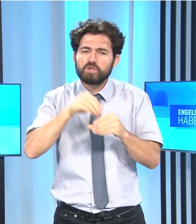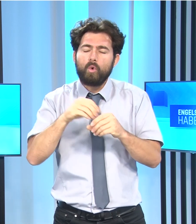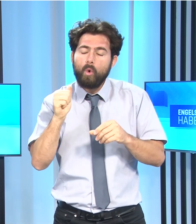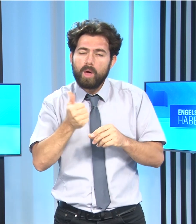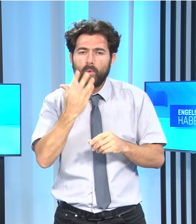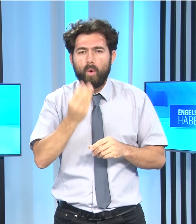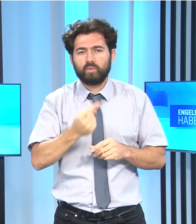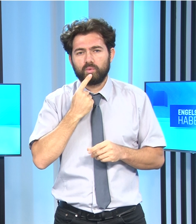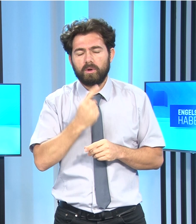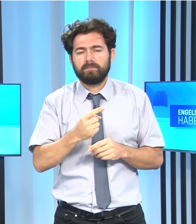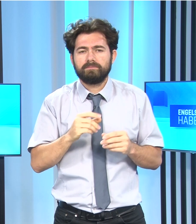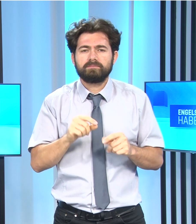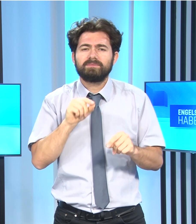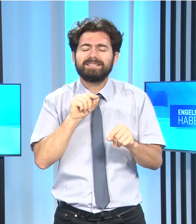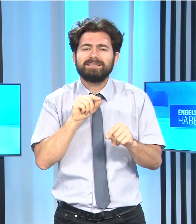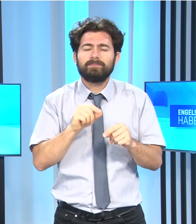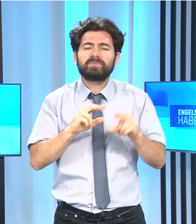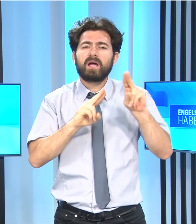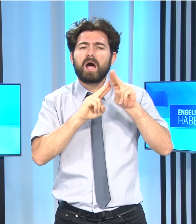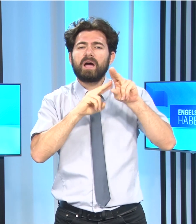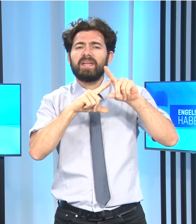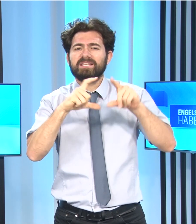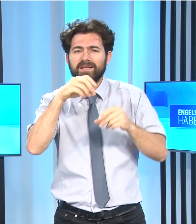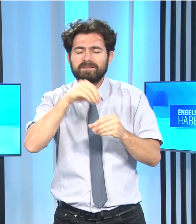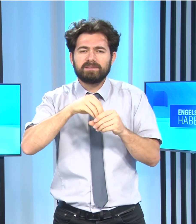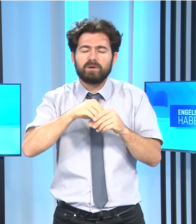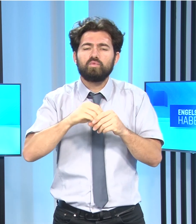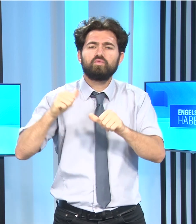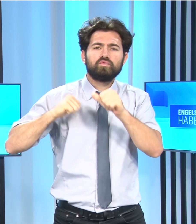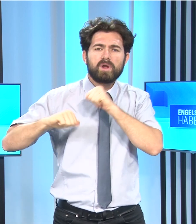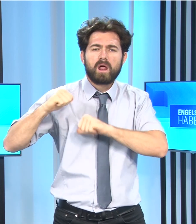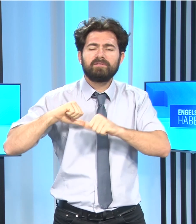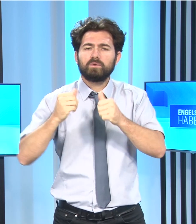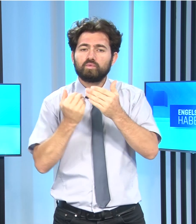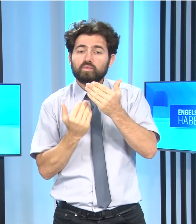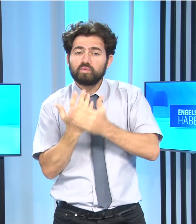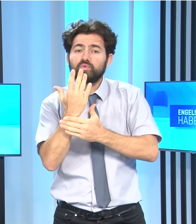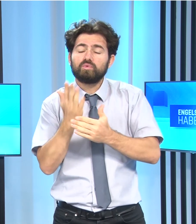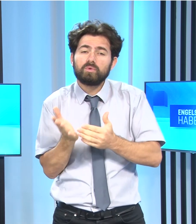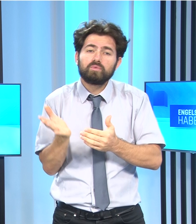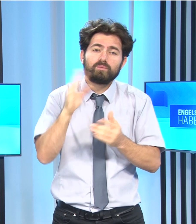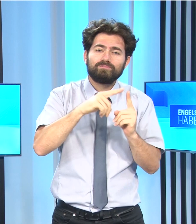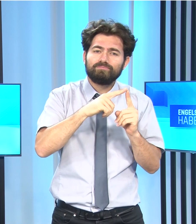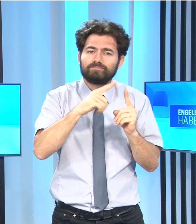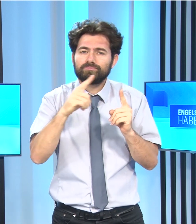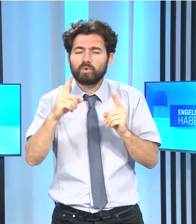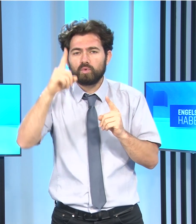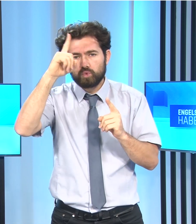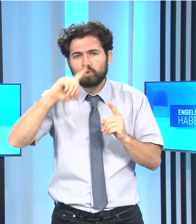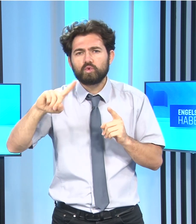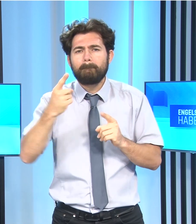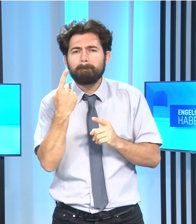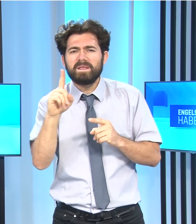etti. Kuzey Kıbrıs Türk Cumhuriyeti'nde üniversiteler kurulduğundan beri 100 bini aşkın